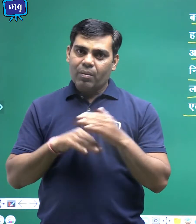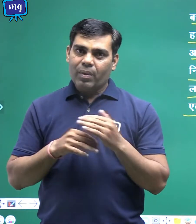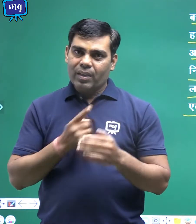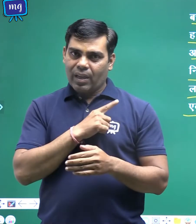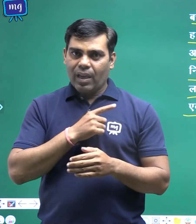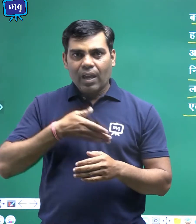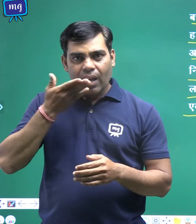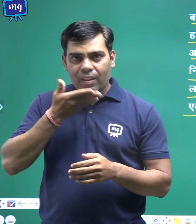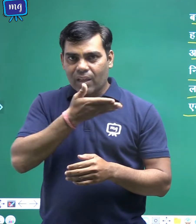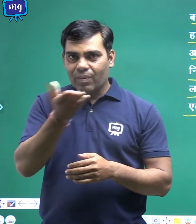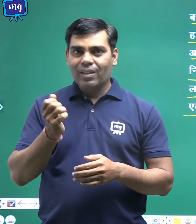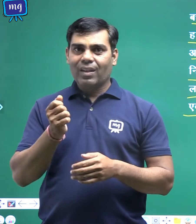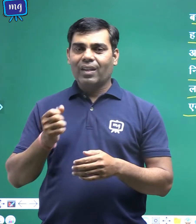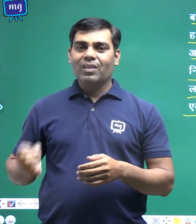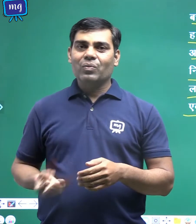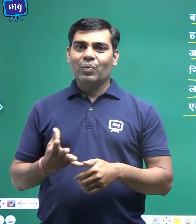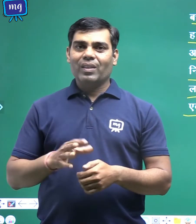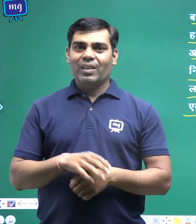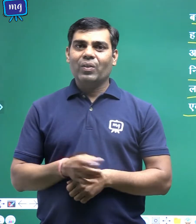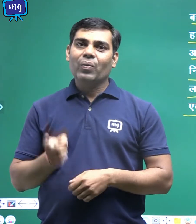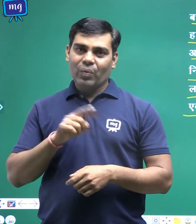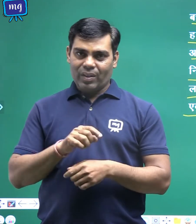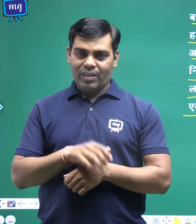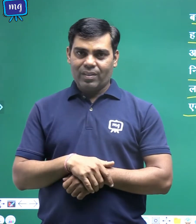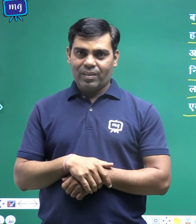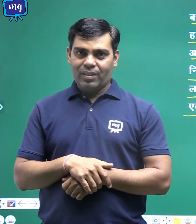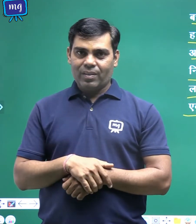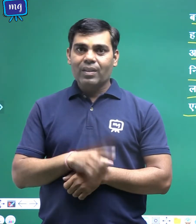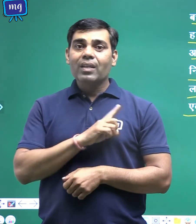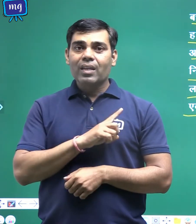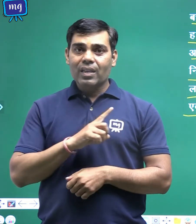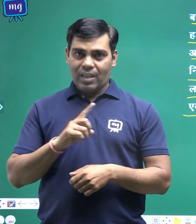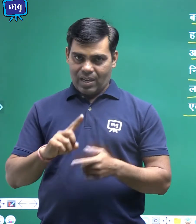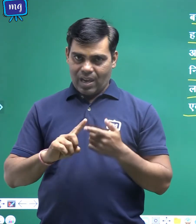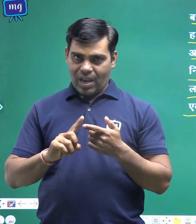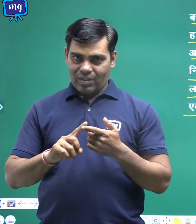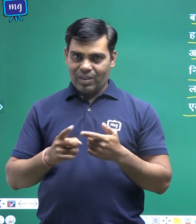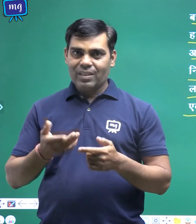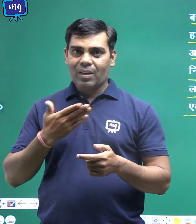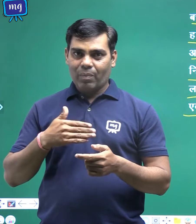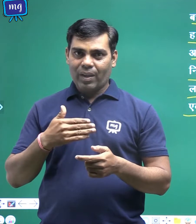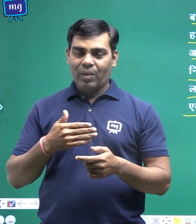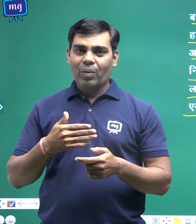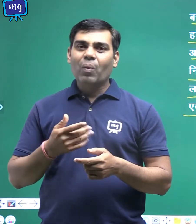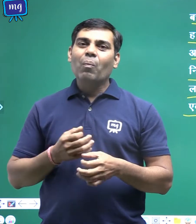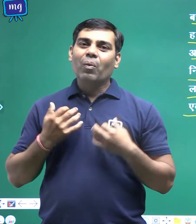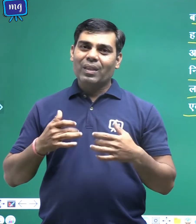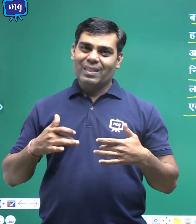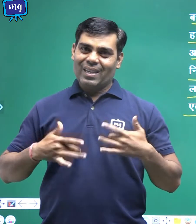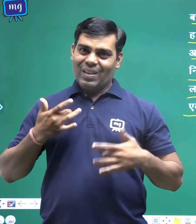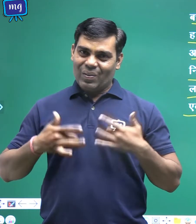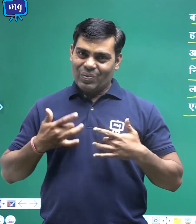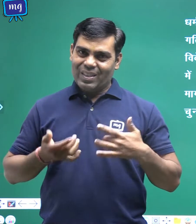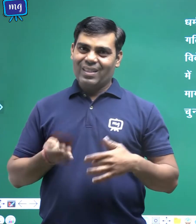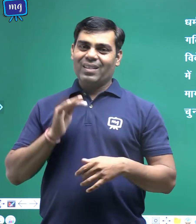अध्यापन कराने लगी, क्योंकि इनकी शिक्षण में बहुत अच्छी रुचि थी।